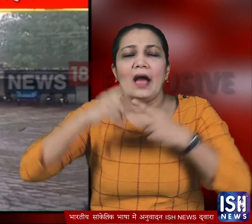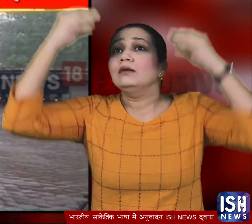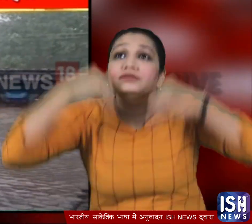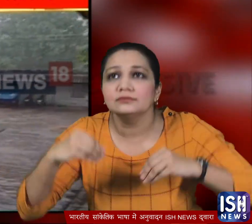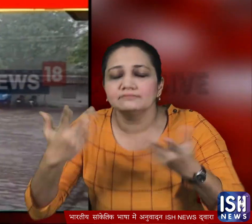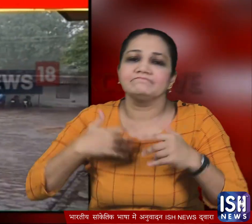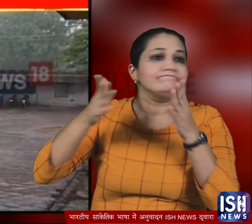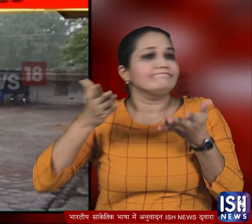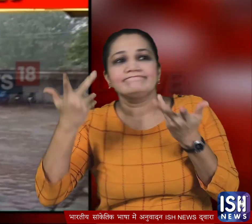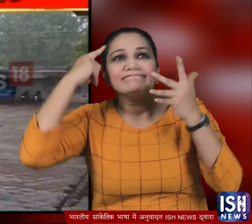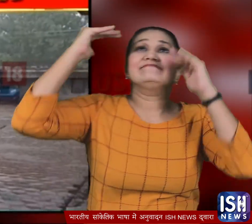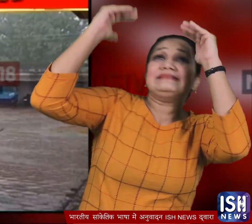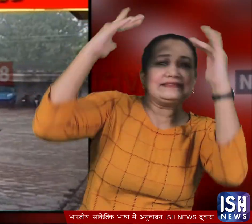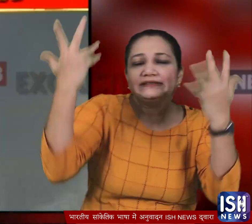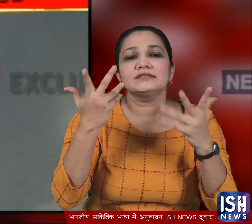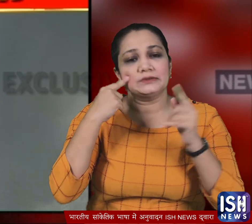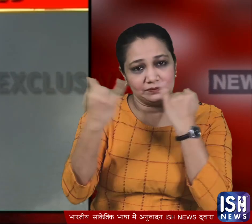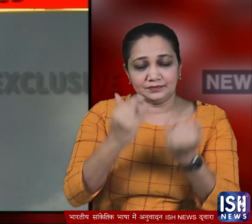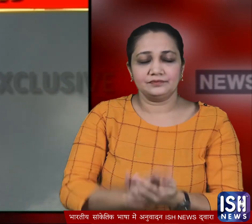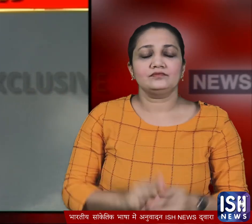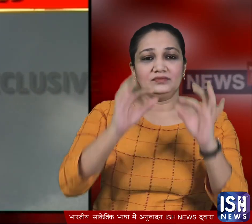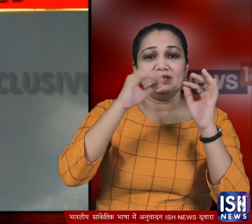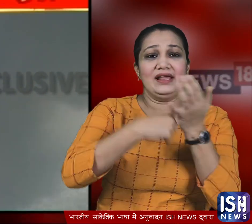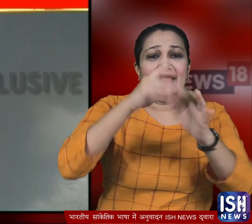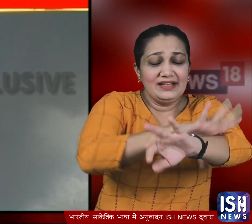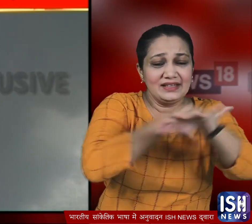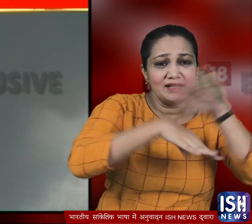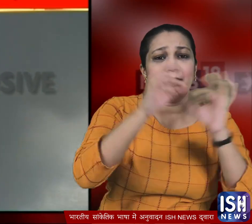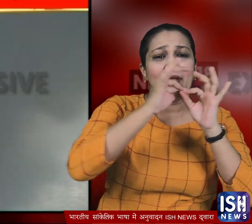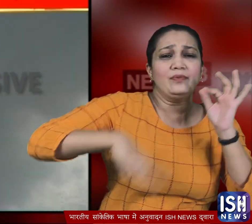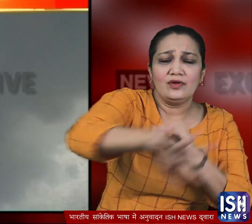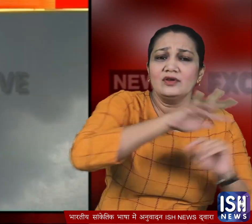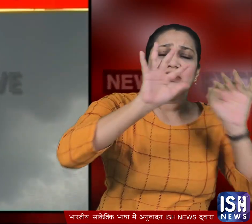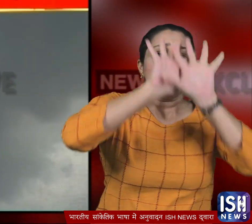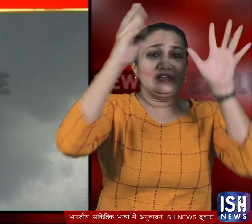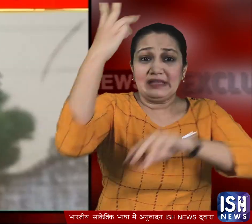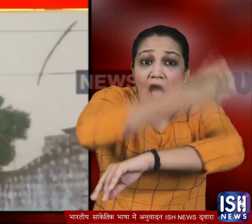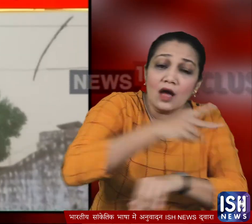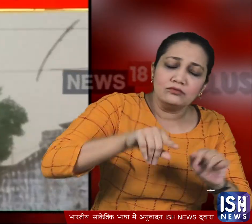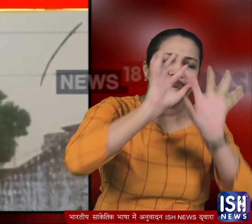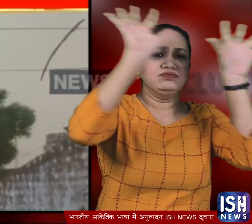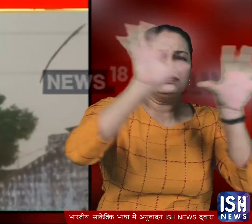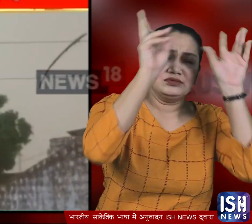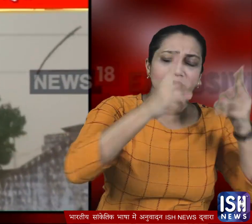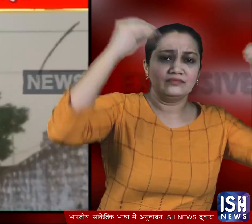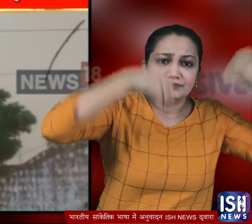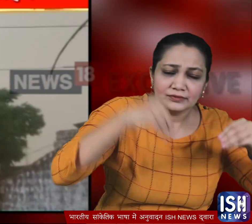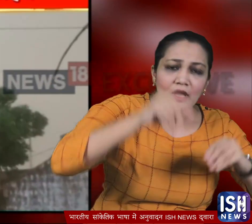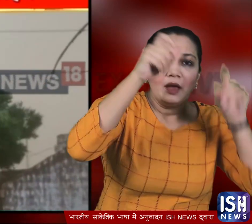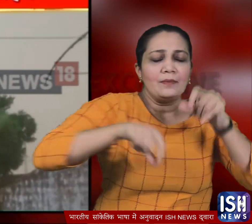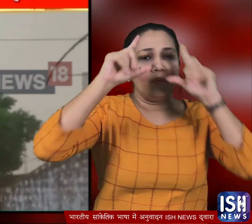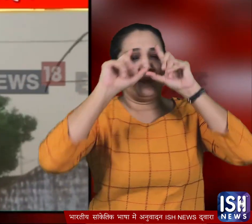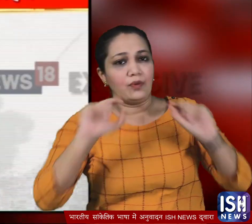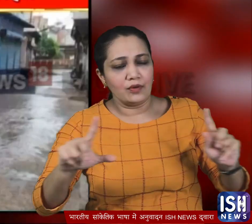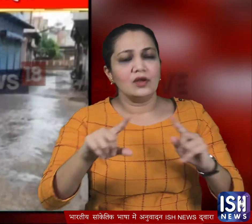सिर छिपाने के लिए सड़क किनारे जगह ढूंढनी पड़ी। राजस्थान के भरतपुर में तीसरे दिन भी आसमान में बादल छाए रहे। वहां बारिश होने से एक तरफ लोगों ने